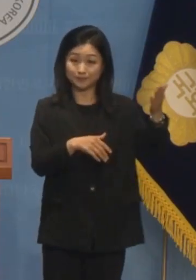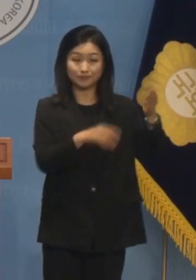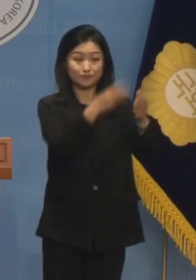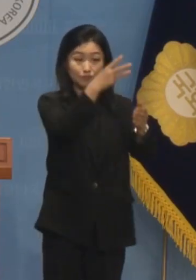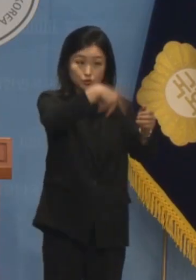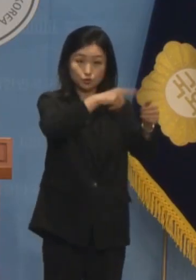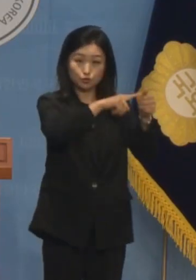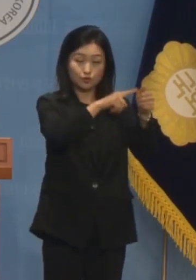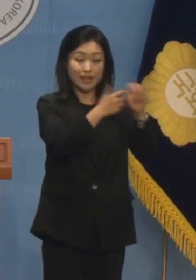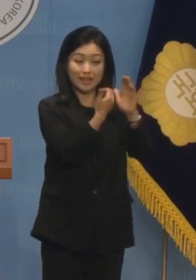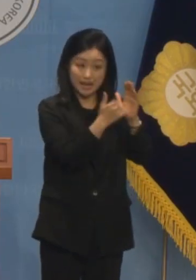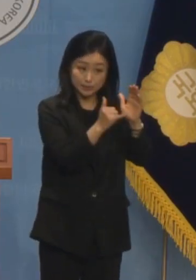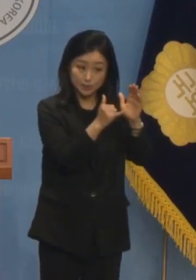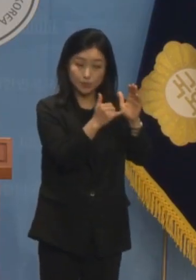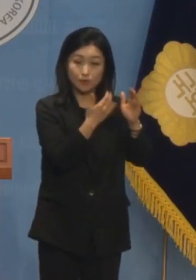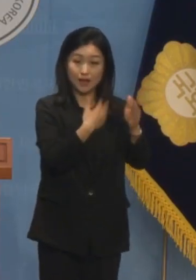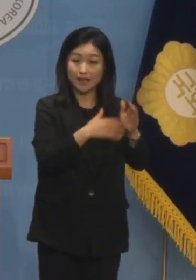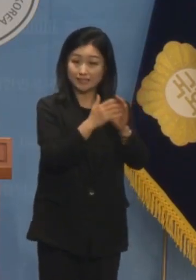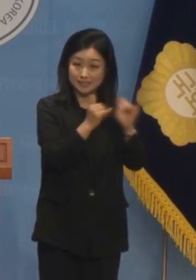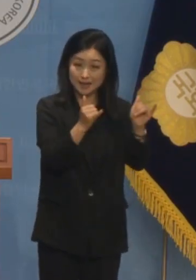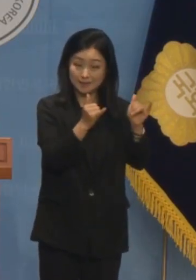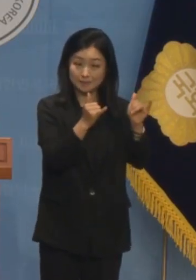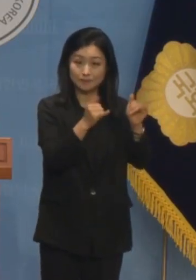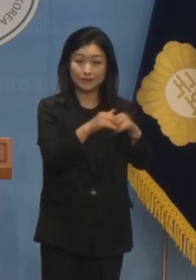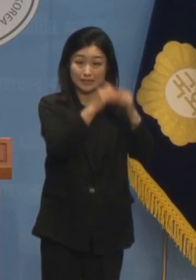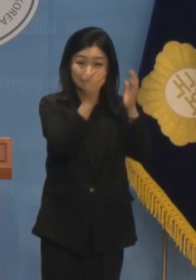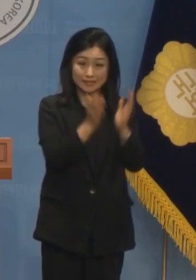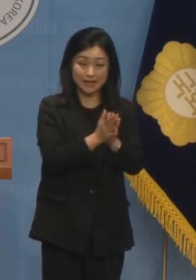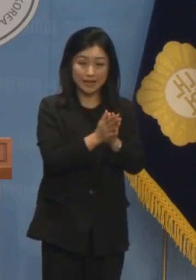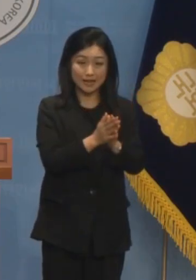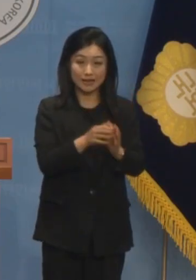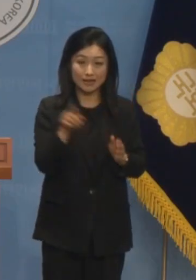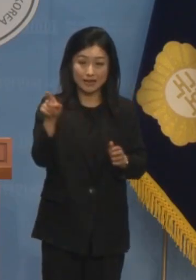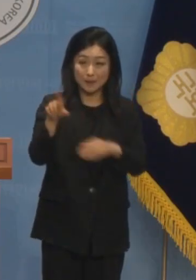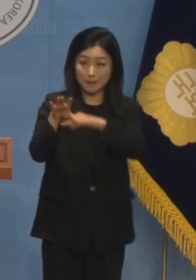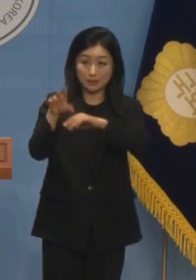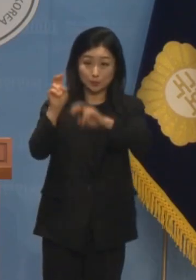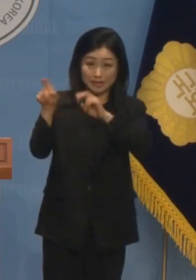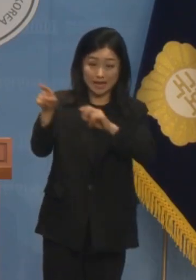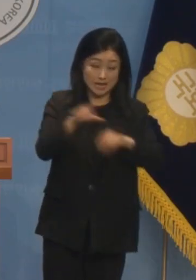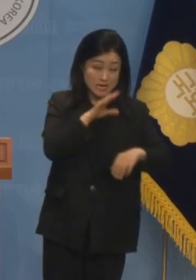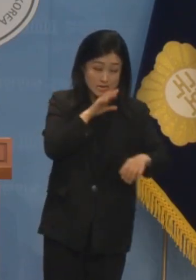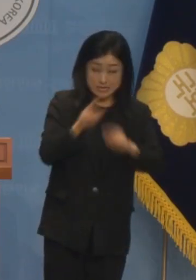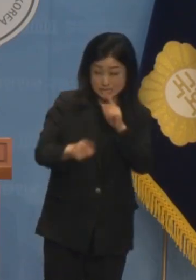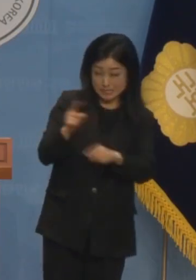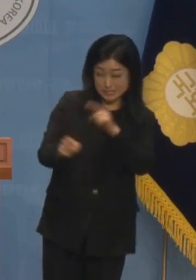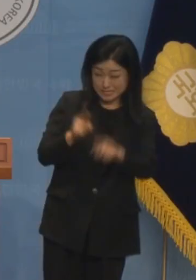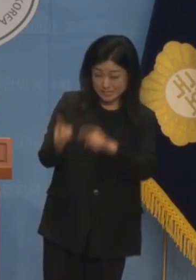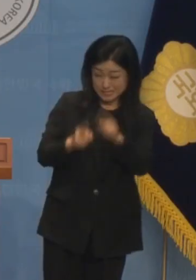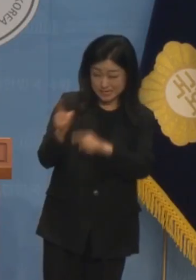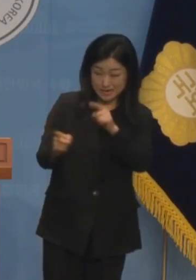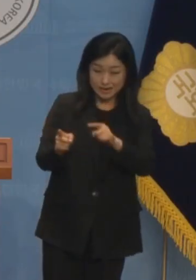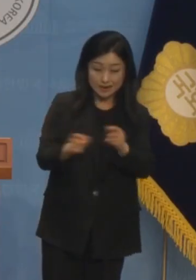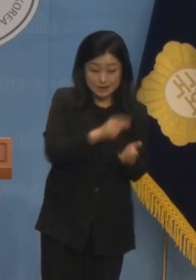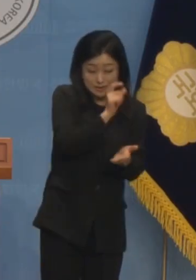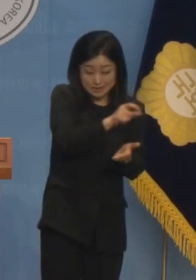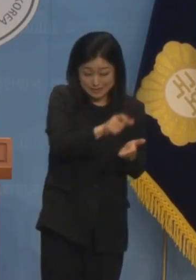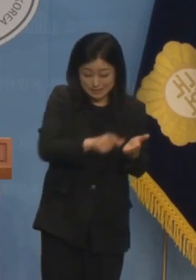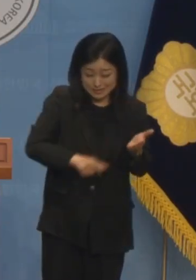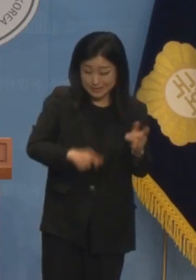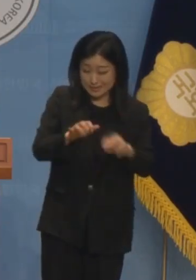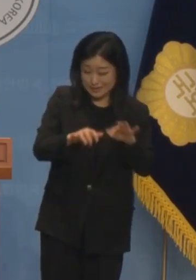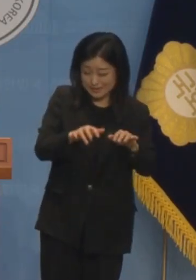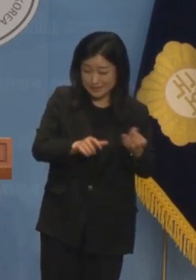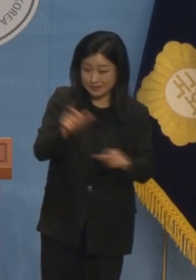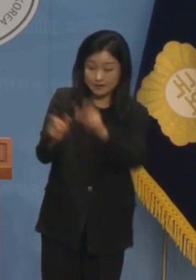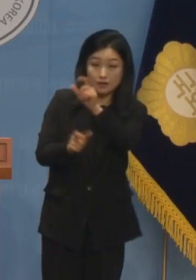가족과 지인들은 방송사에 대해 대거 심의 민원을 넣었는데 이 민원을 접수한 방심위가 기다렸다는 듯이